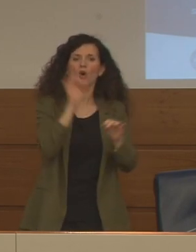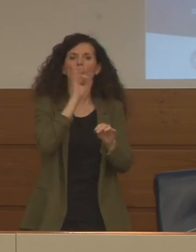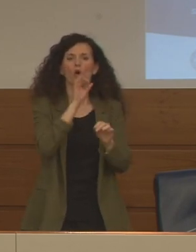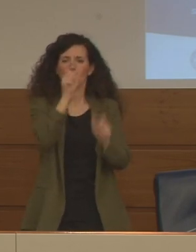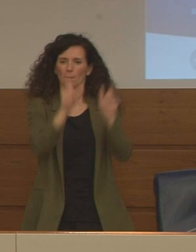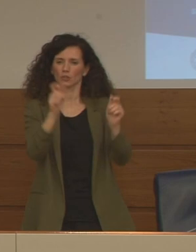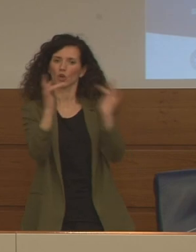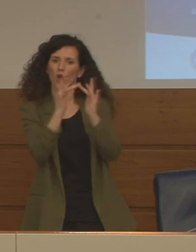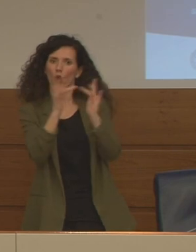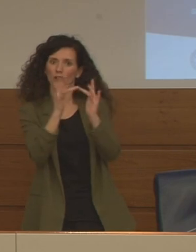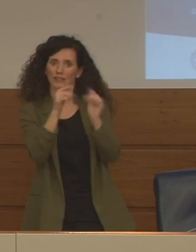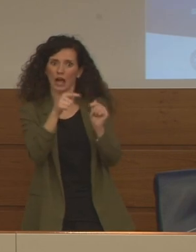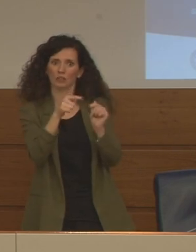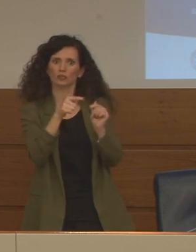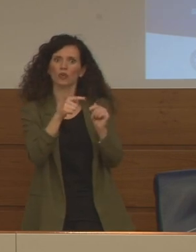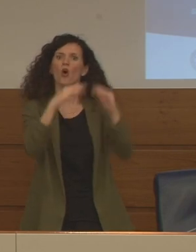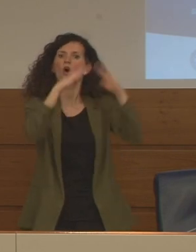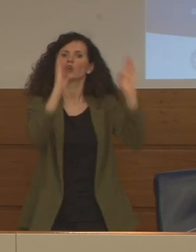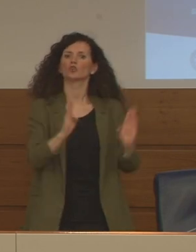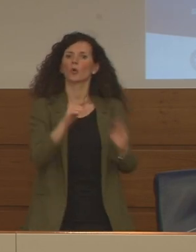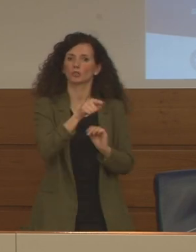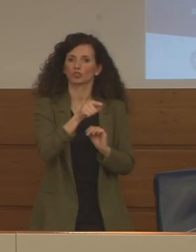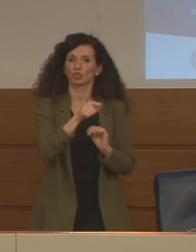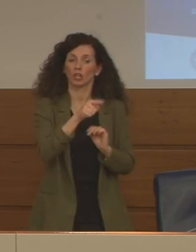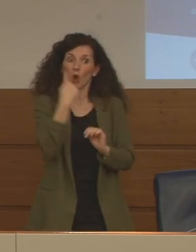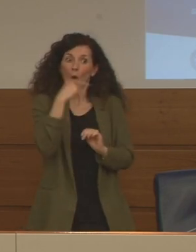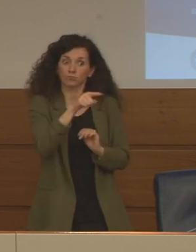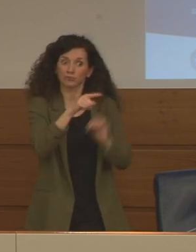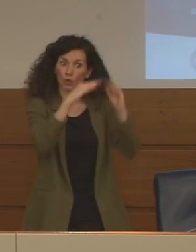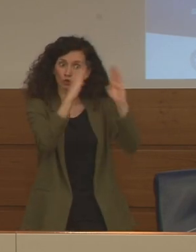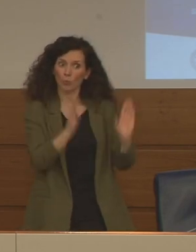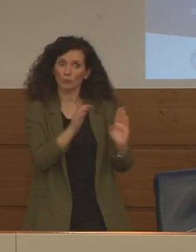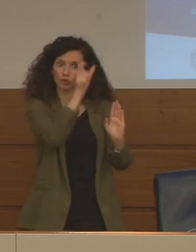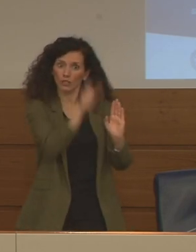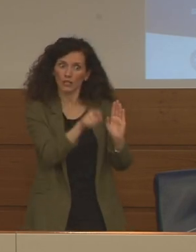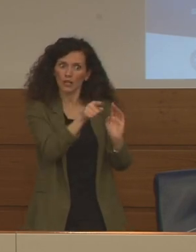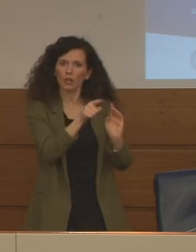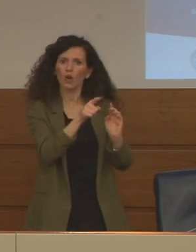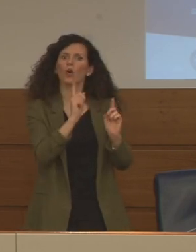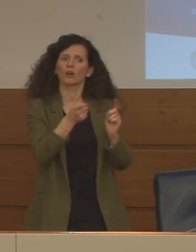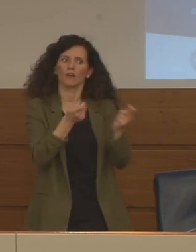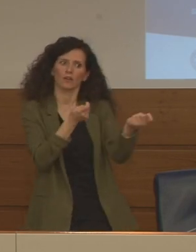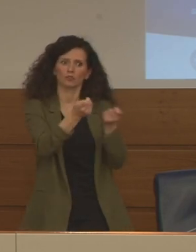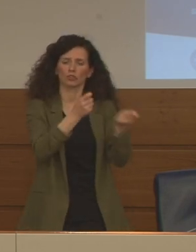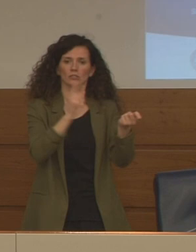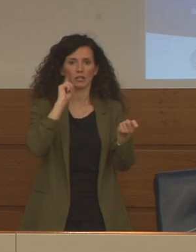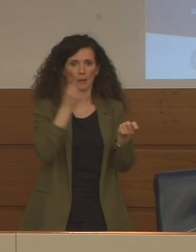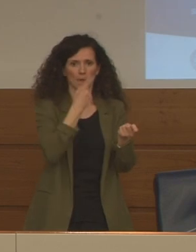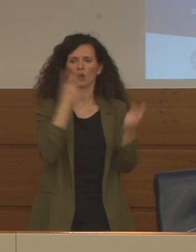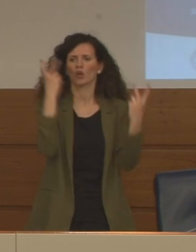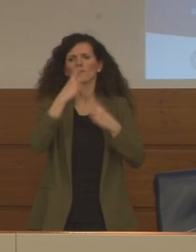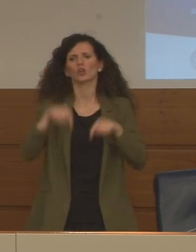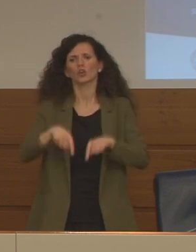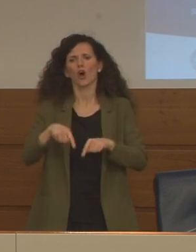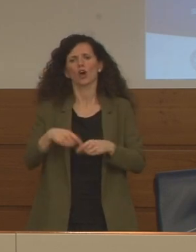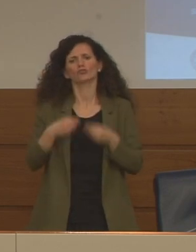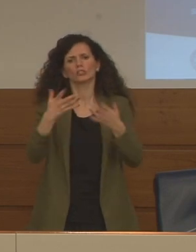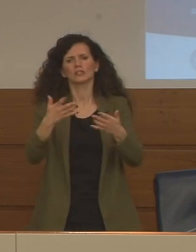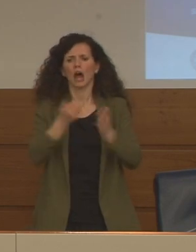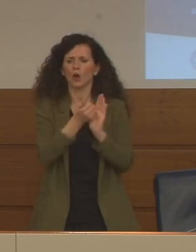io credo che quella è la scommessa importante che dobbiamo gestire dopo di che oggi è un po presto per fare dei bilanci